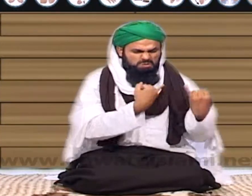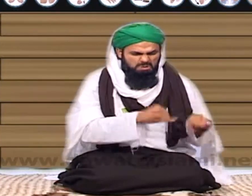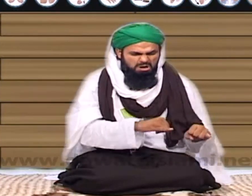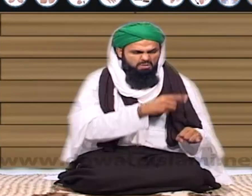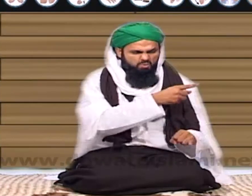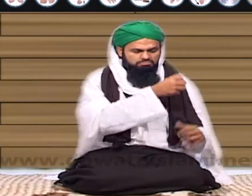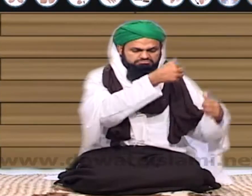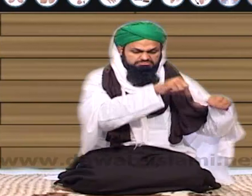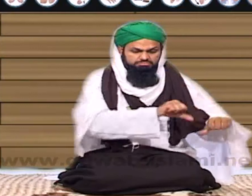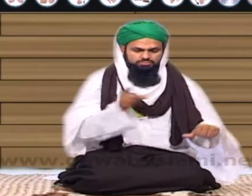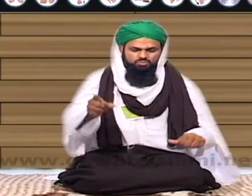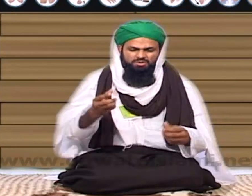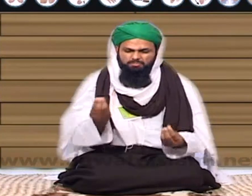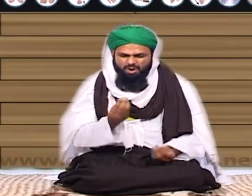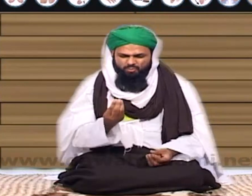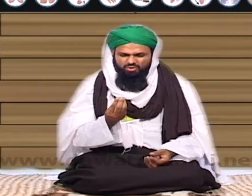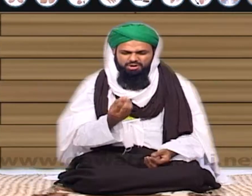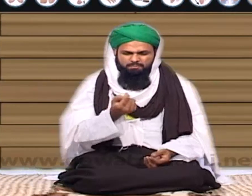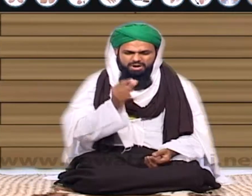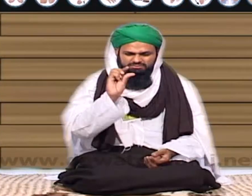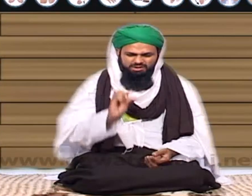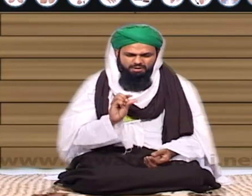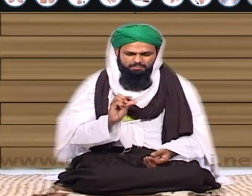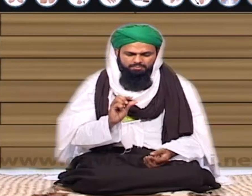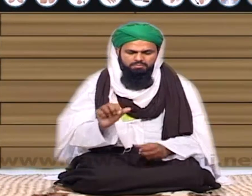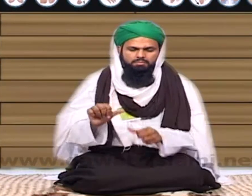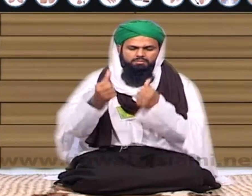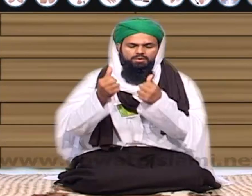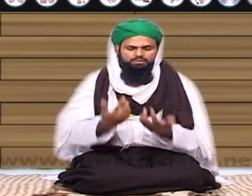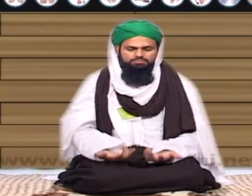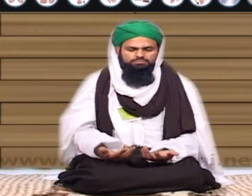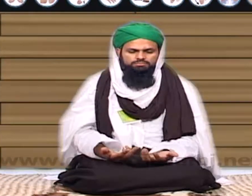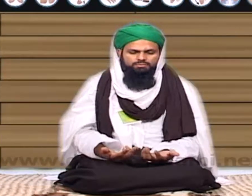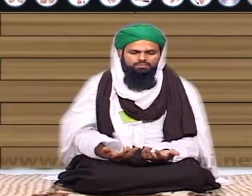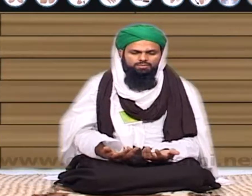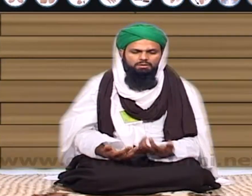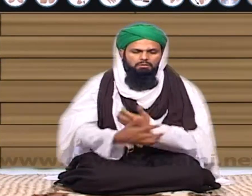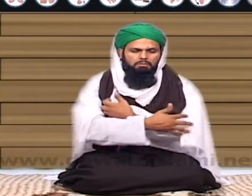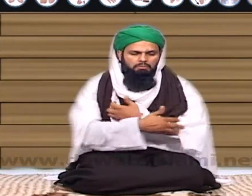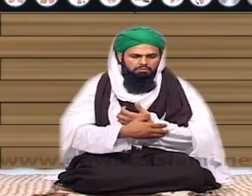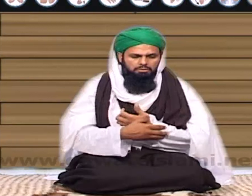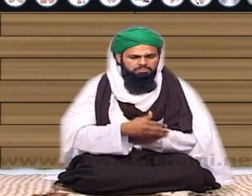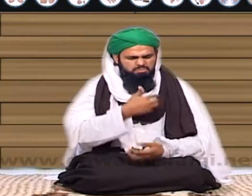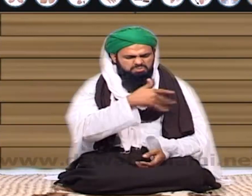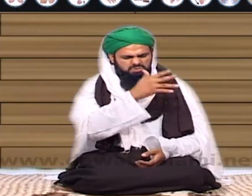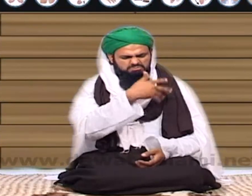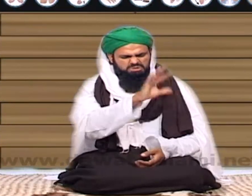کرتا. لیکن آج کل تو مالدار مؤذن, نادار بیچارہ مؤذن کا اس کو ہر ایک ٹھکرا, ہر دروازے سے وہ بھرکا رہ